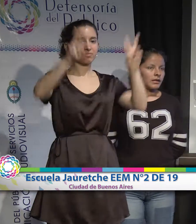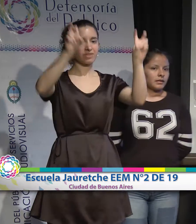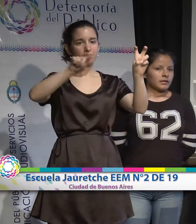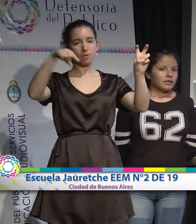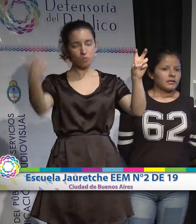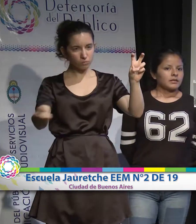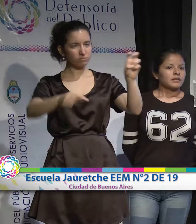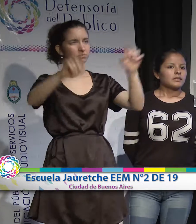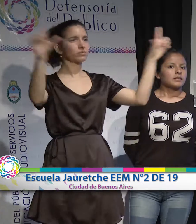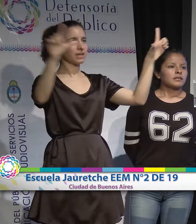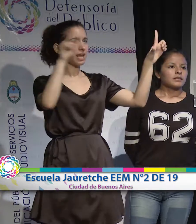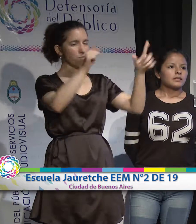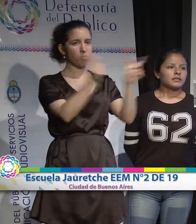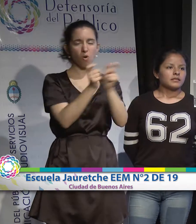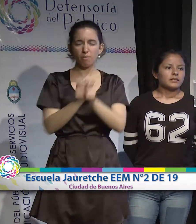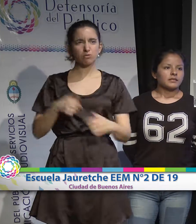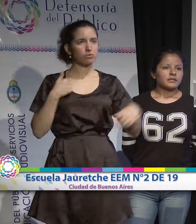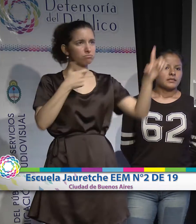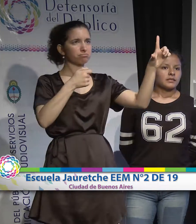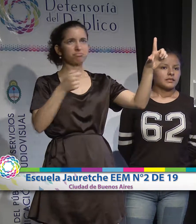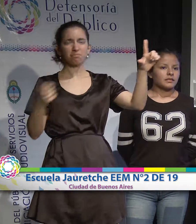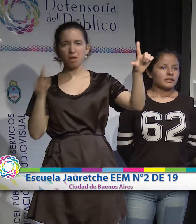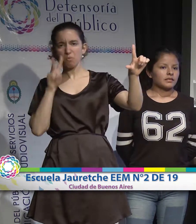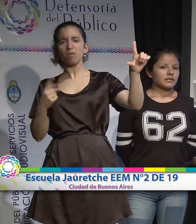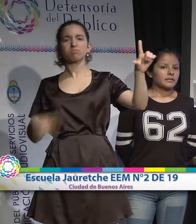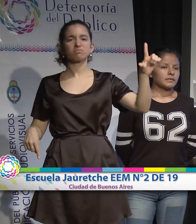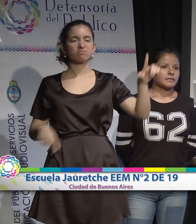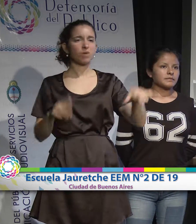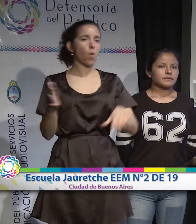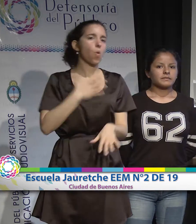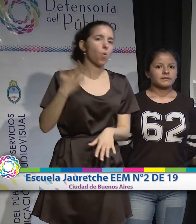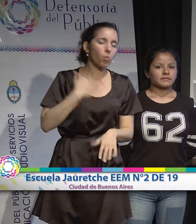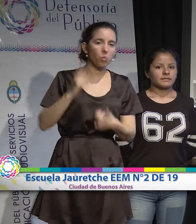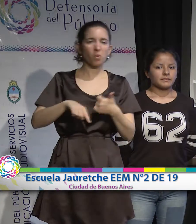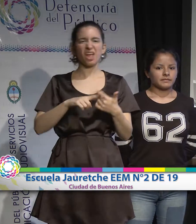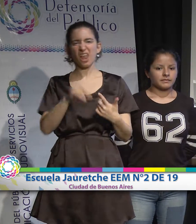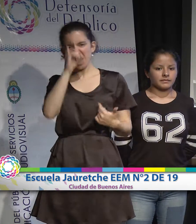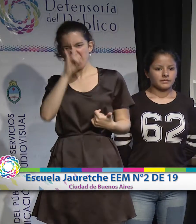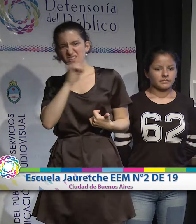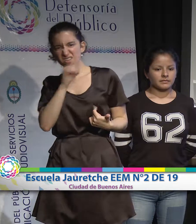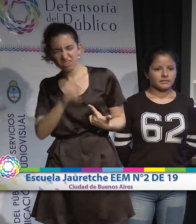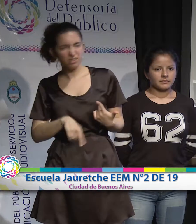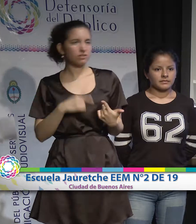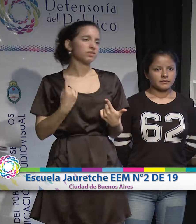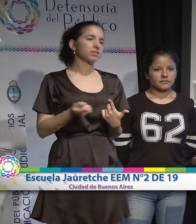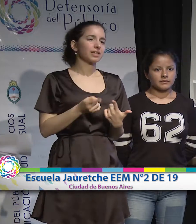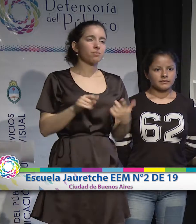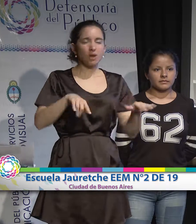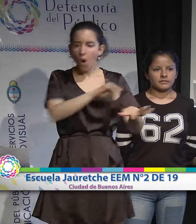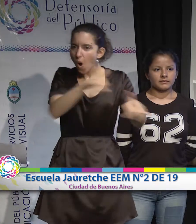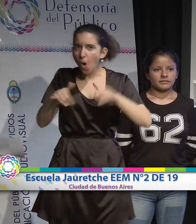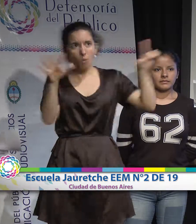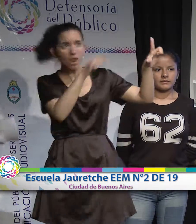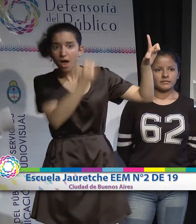programas en la televisión. Alguien prende la tele y ¿qué ven? Novelas, chusmerío, pero ¿hay algo que tenga que ver con los